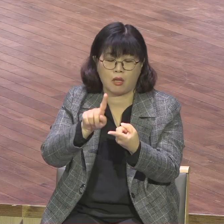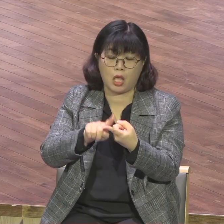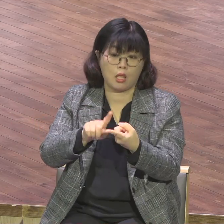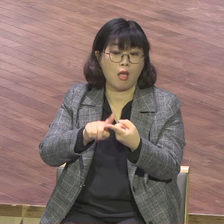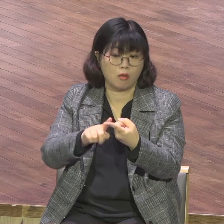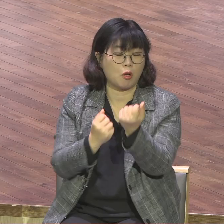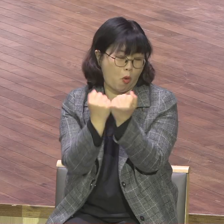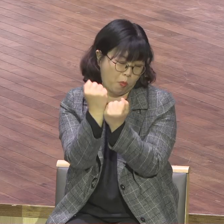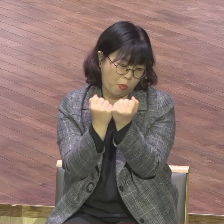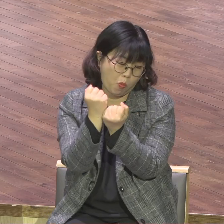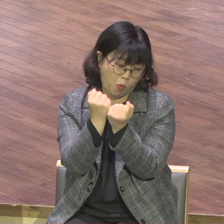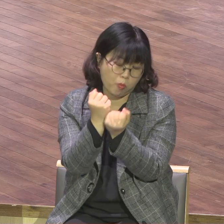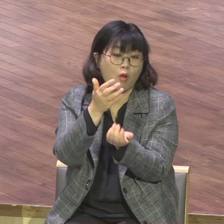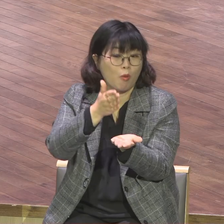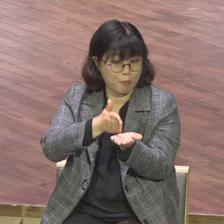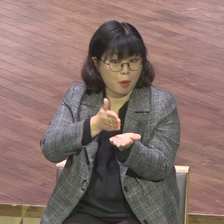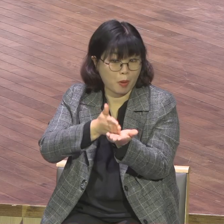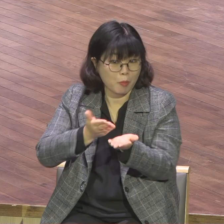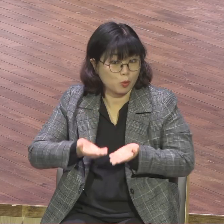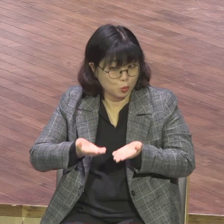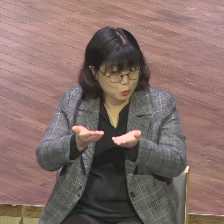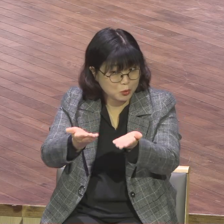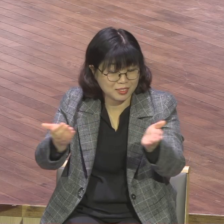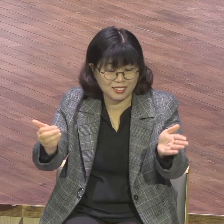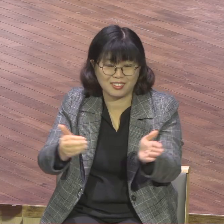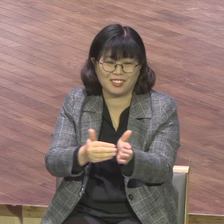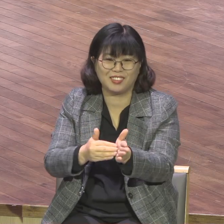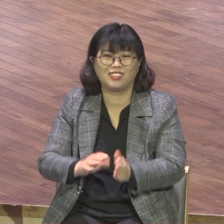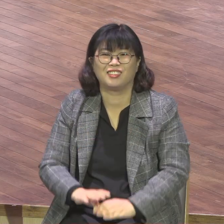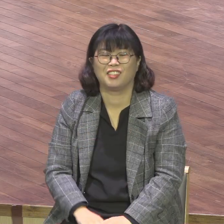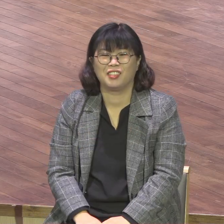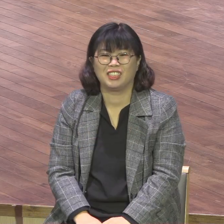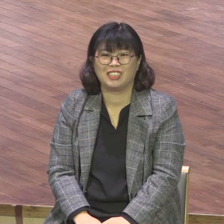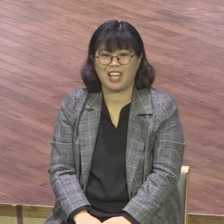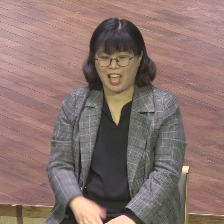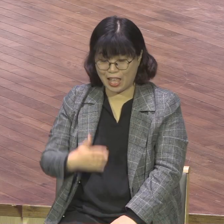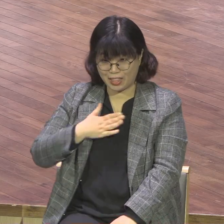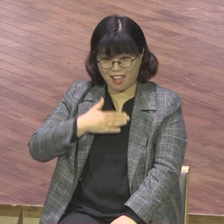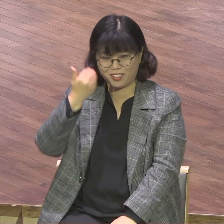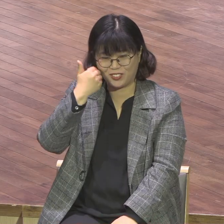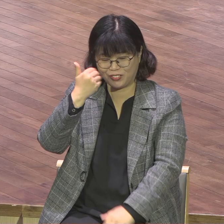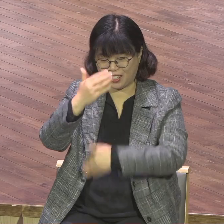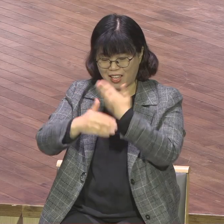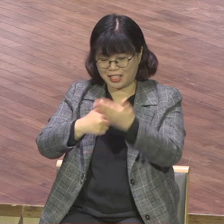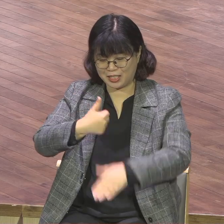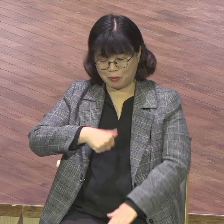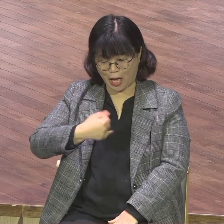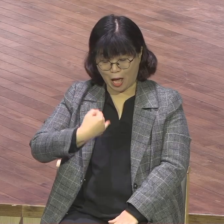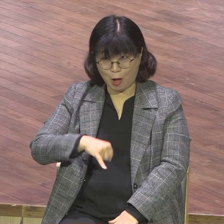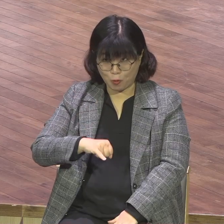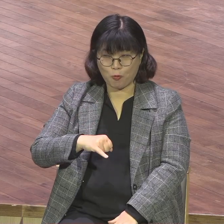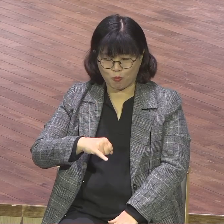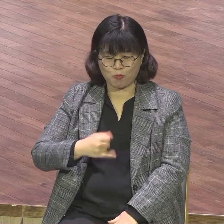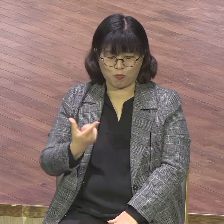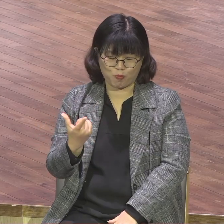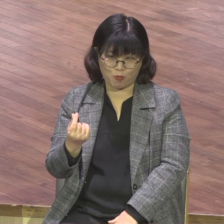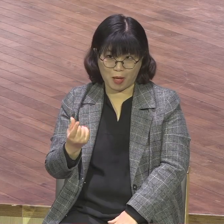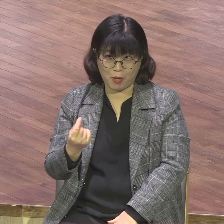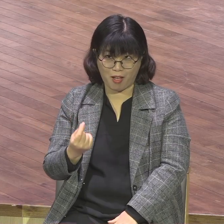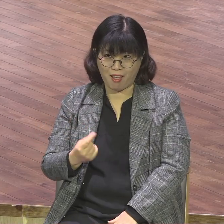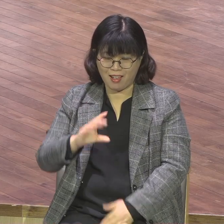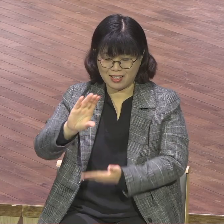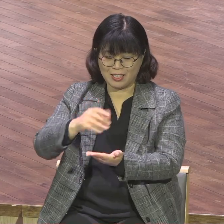하면서 하나님의 자녀 된 우리에게 주어진 놀라운 축복, 그리스도인의